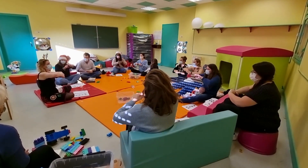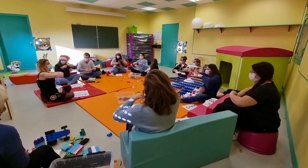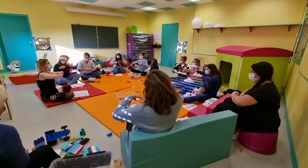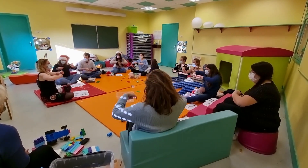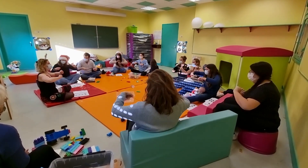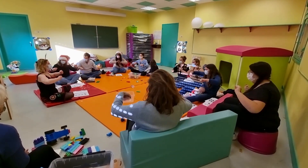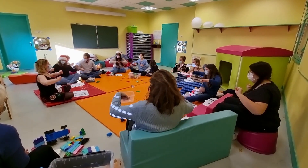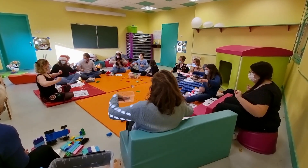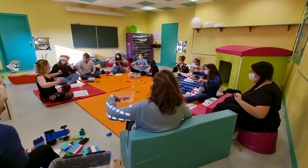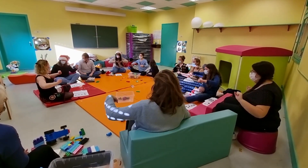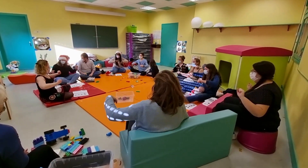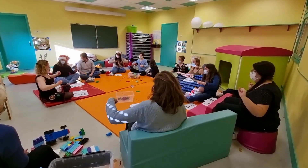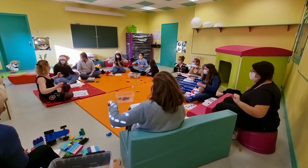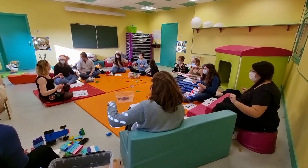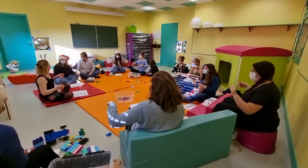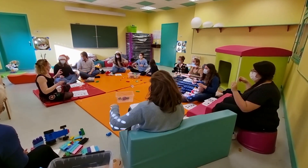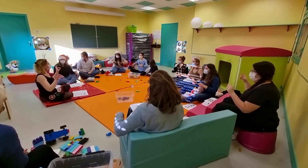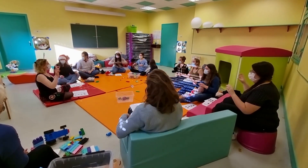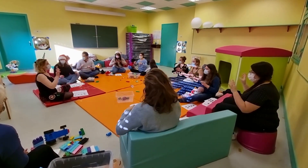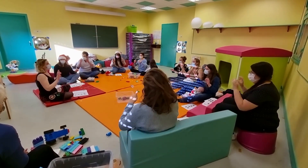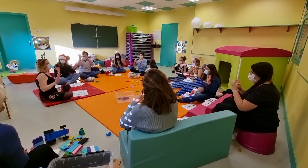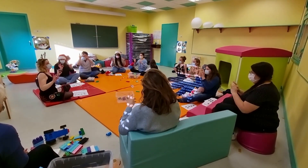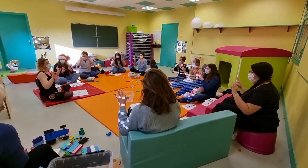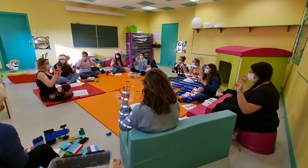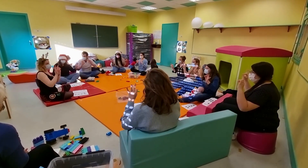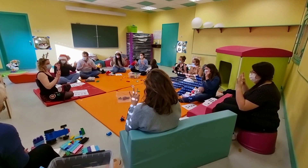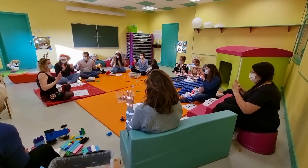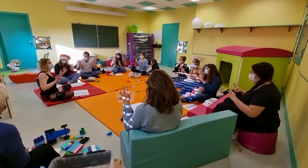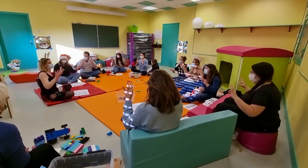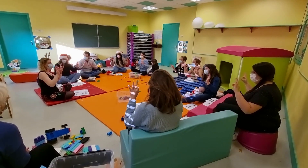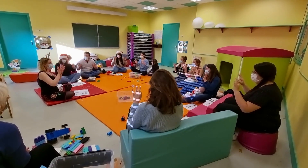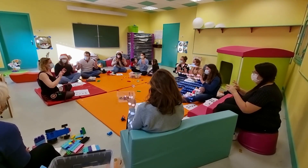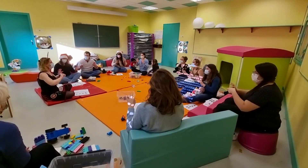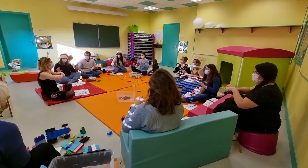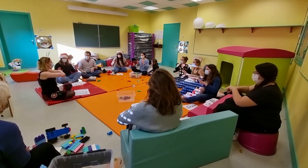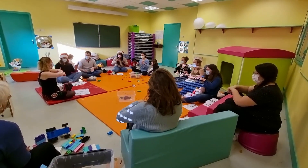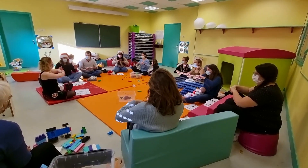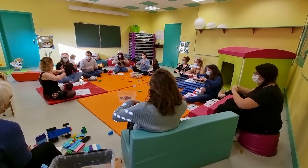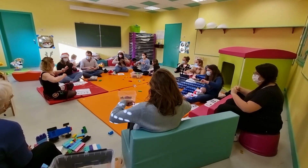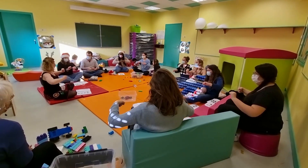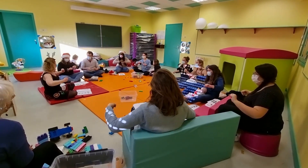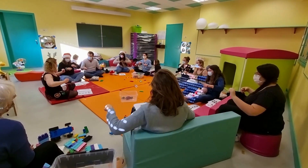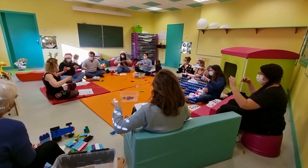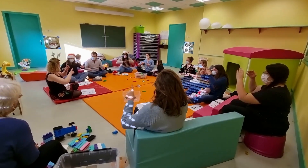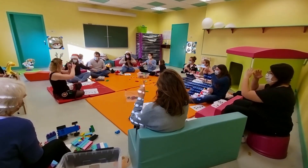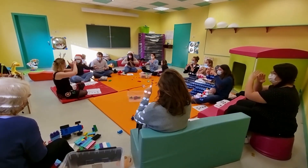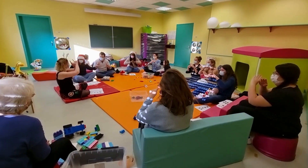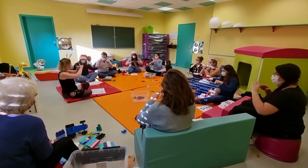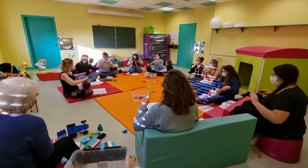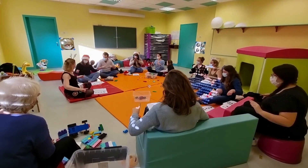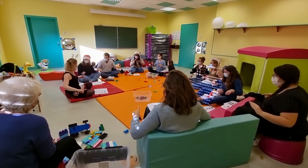nous mouillerait. Mais comme elle n'y est pas, elle nous mouillera pas.